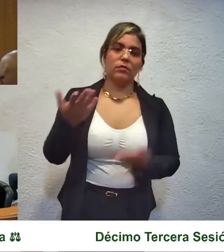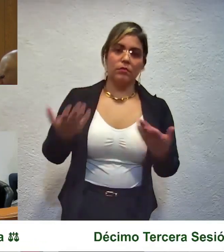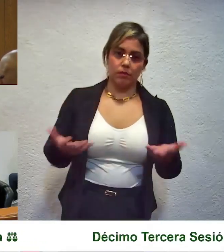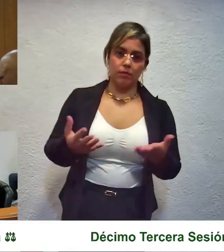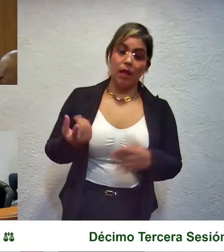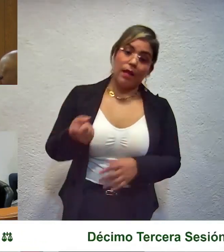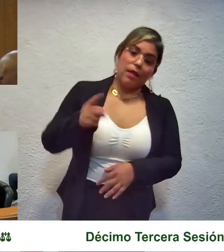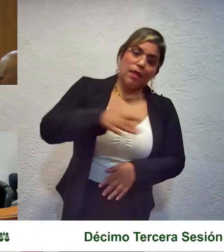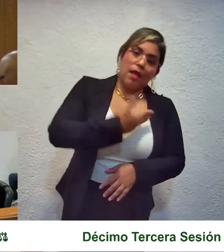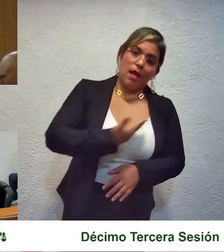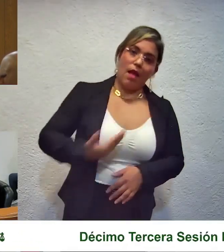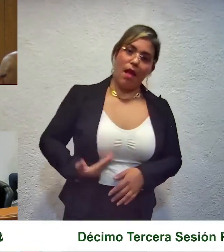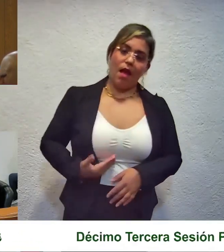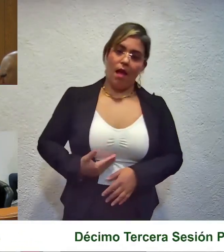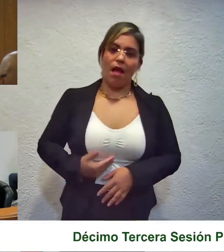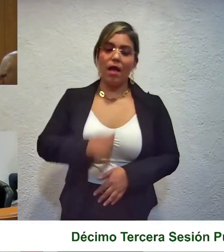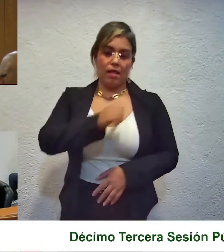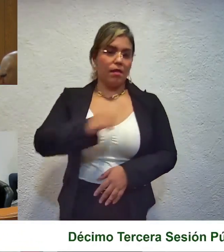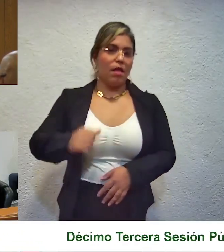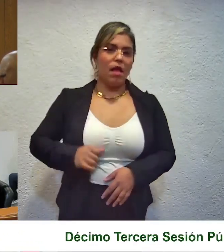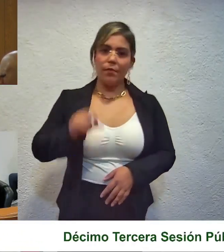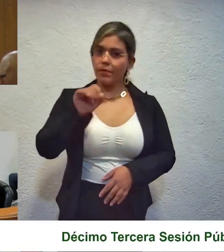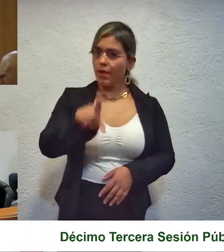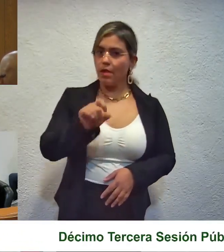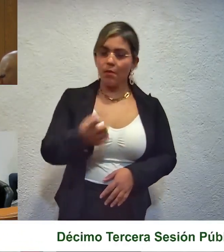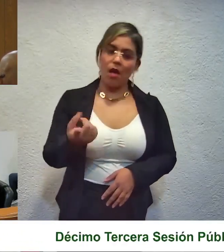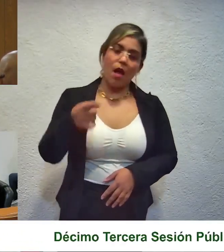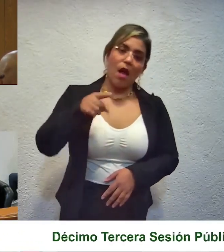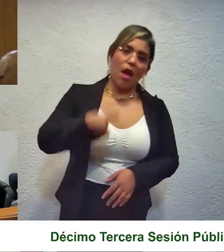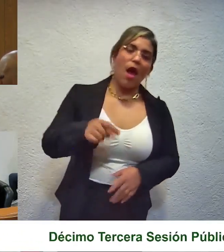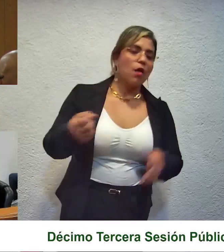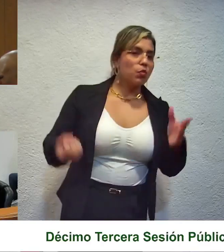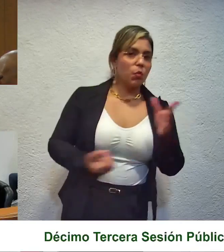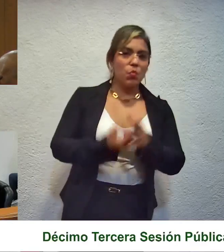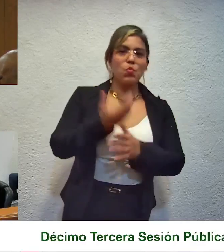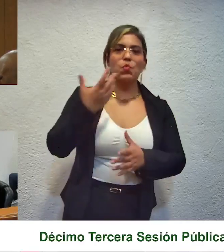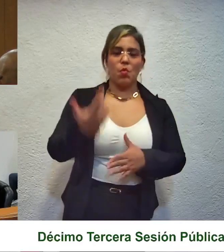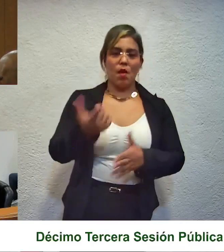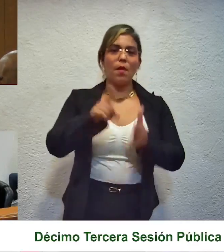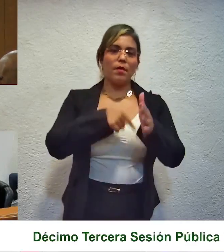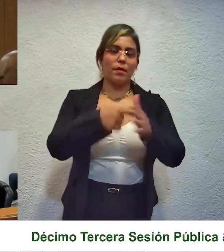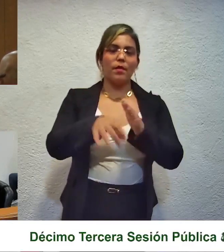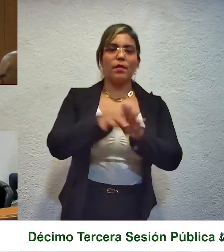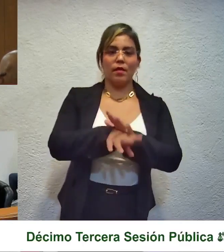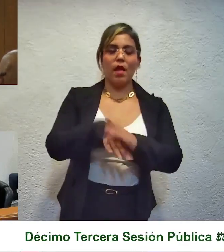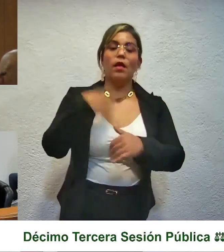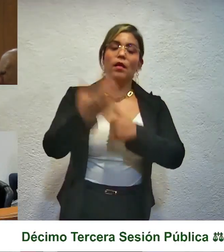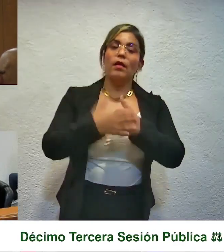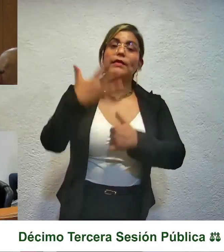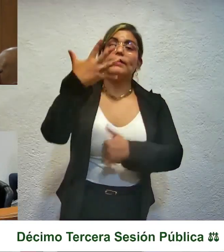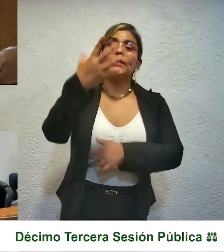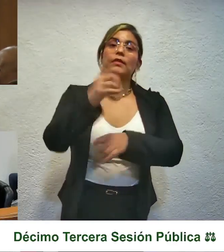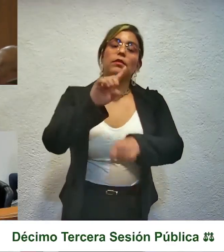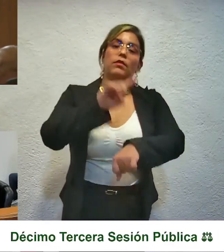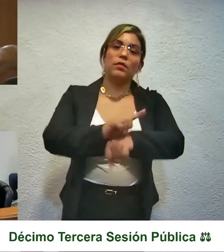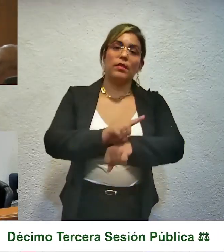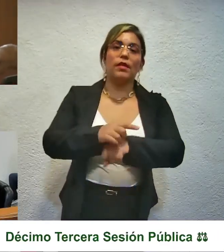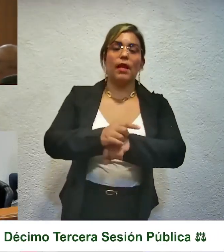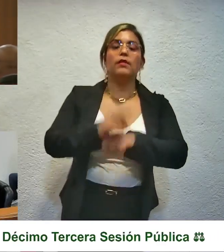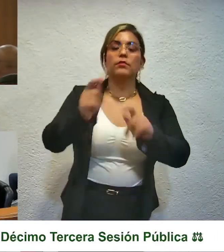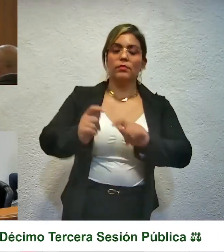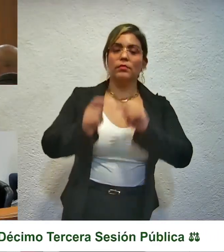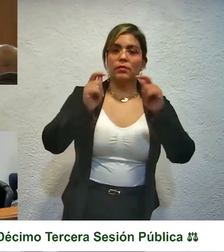al presidente municipal y ayuntamiento de dicho municipio realizar una nueva elección. y dentro de los 5 días naturales siguientes a la notificación de